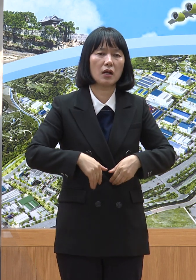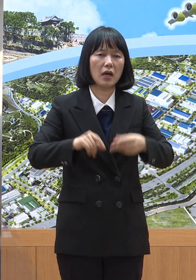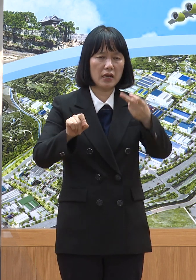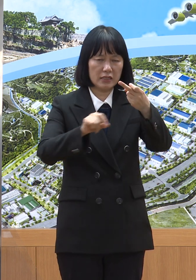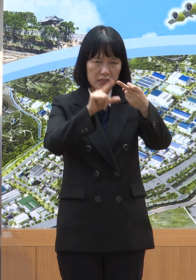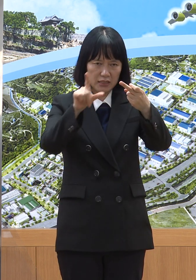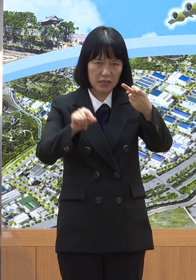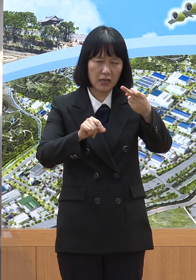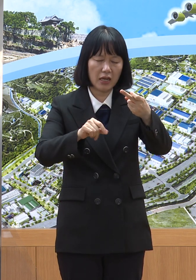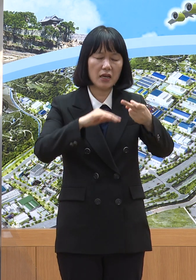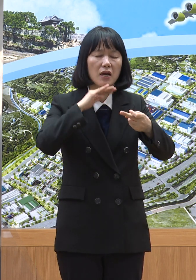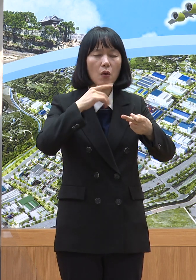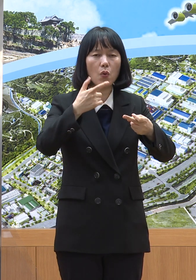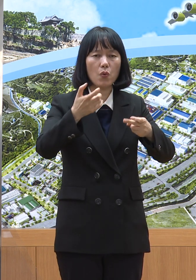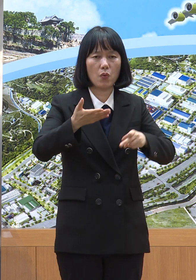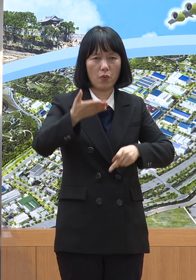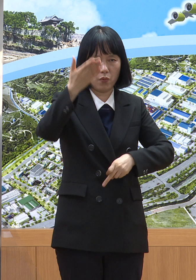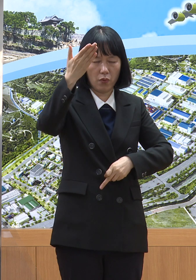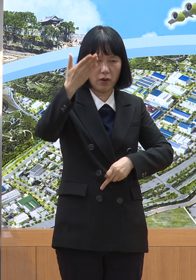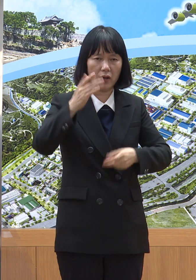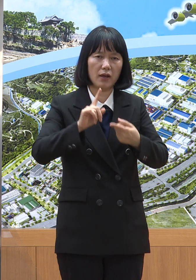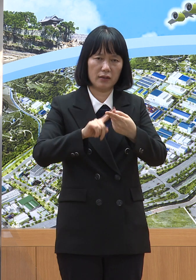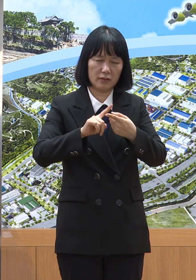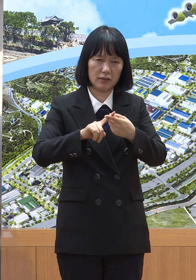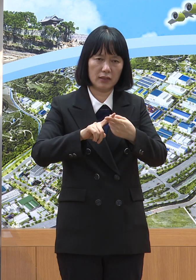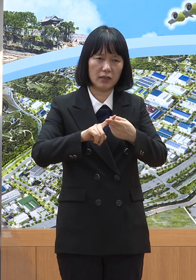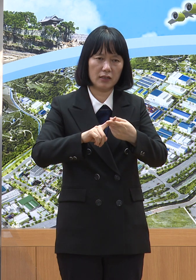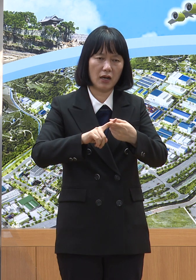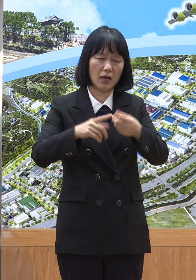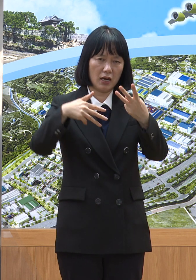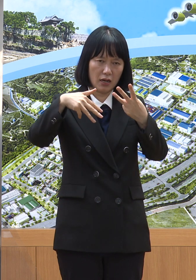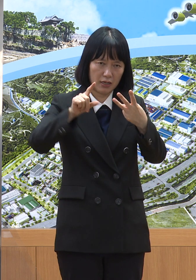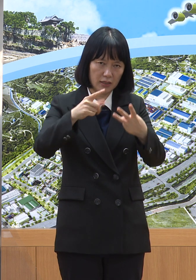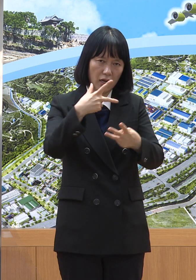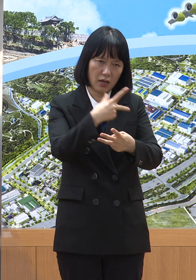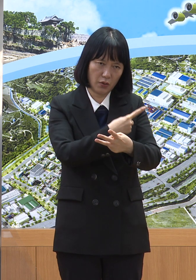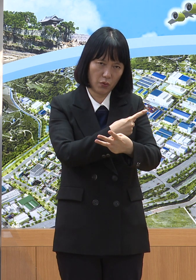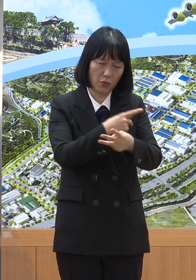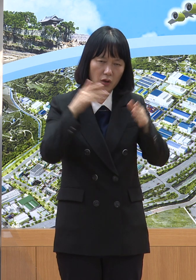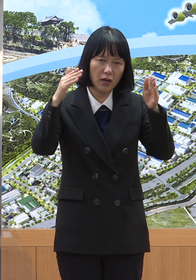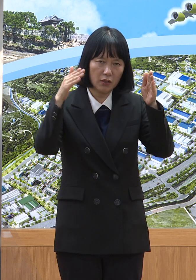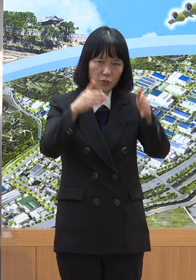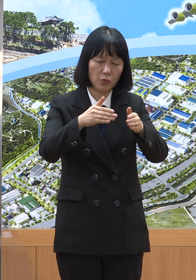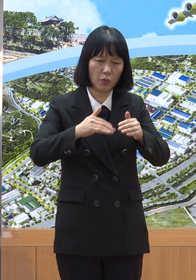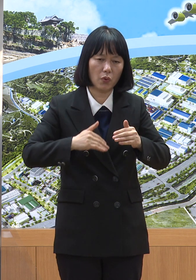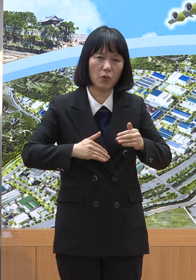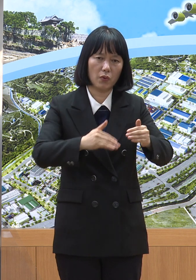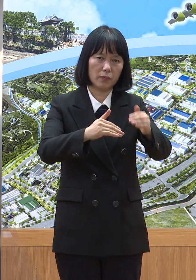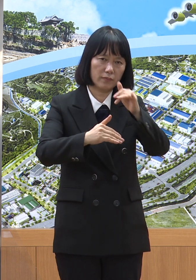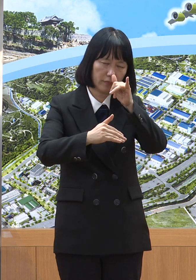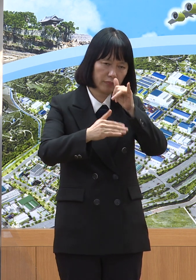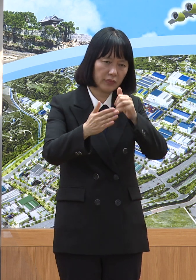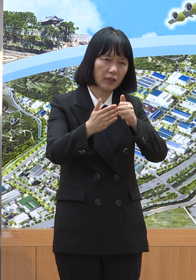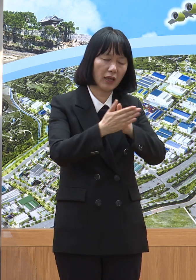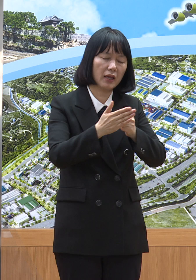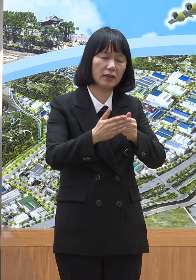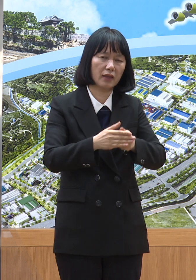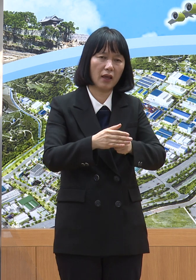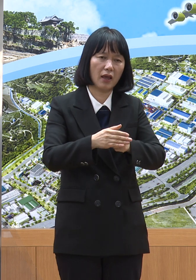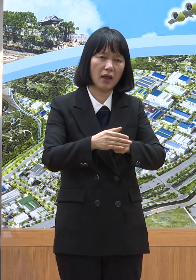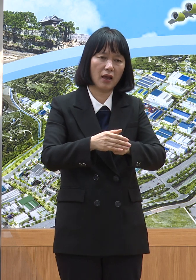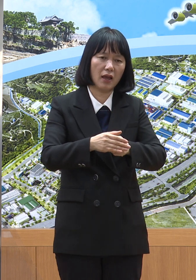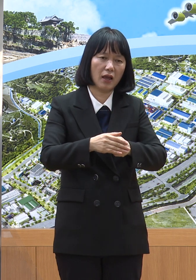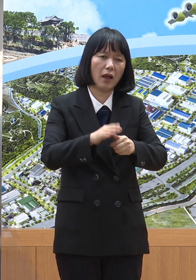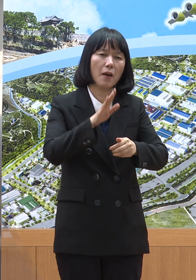12월은 60세 이상 어르신을 대상으로 하는 3차 접종 집중 추진 기간으로 간편하게